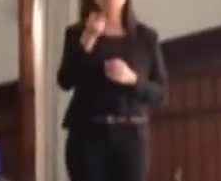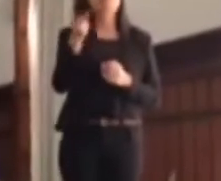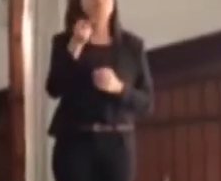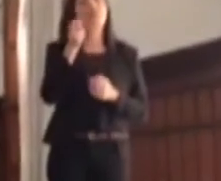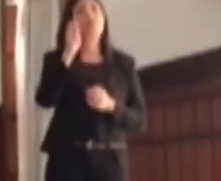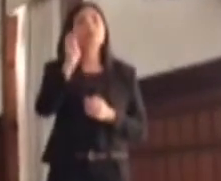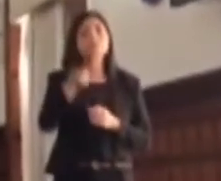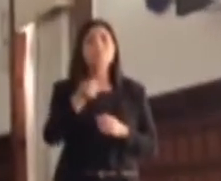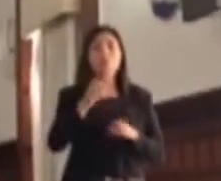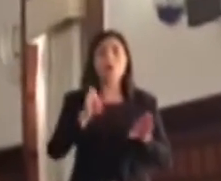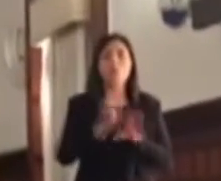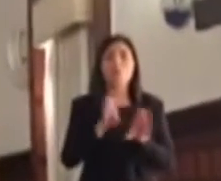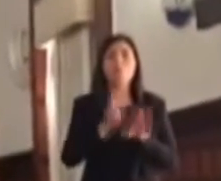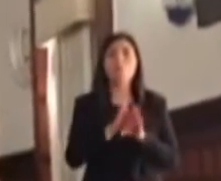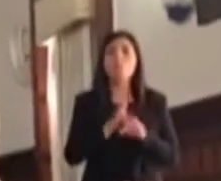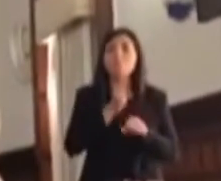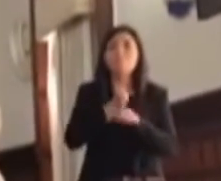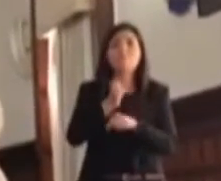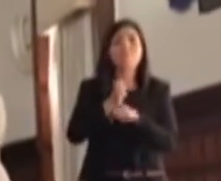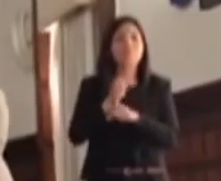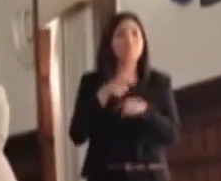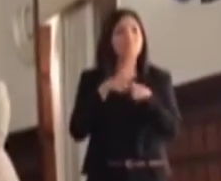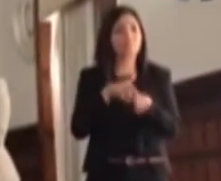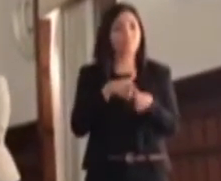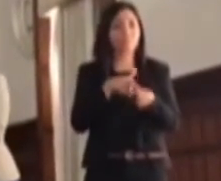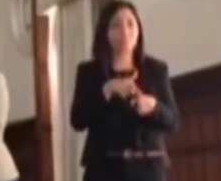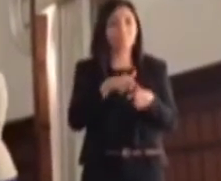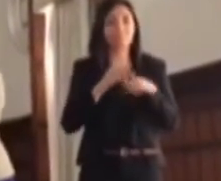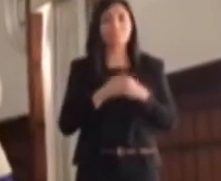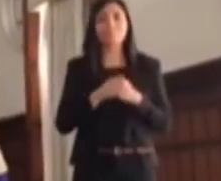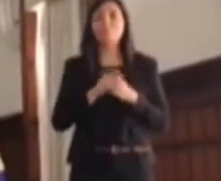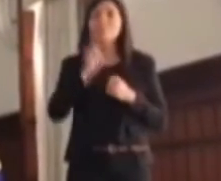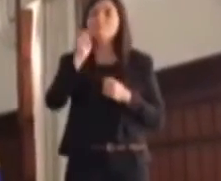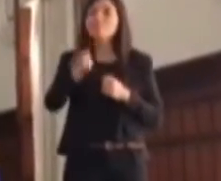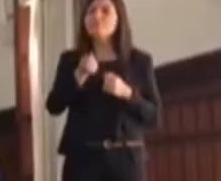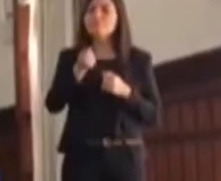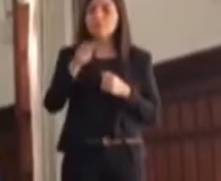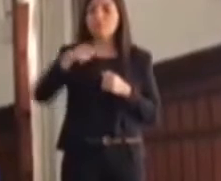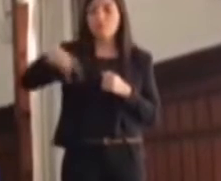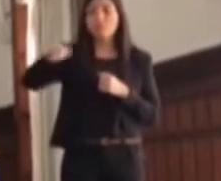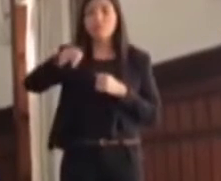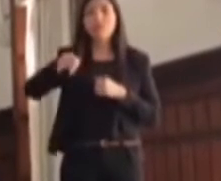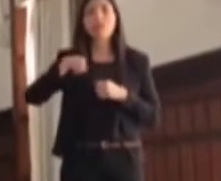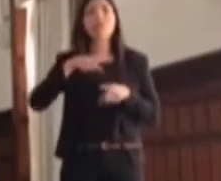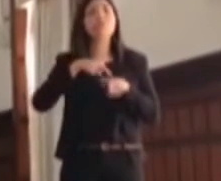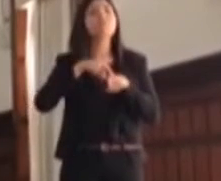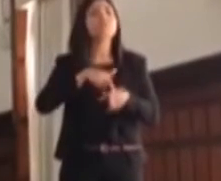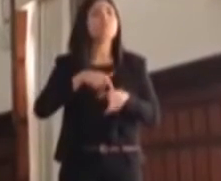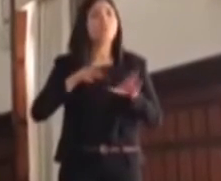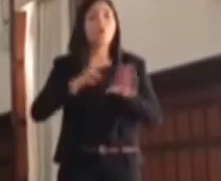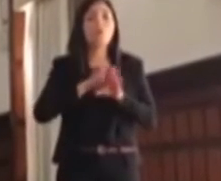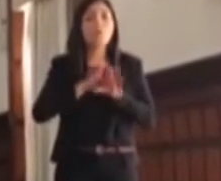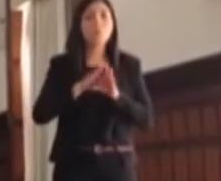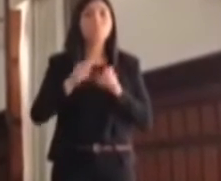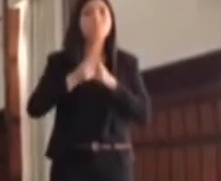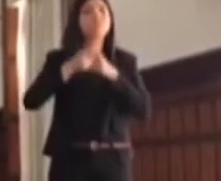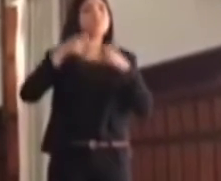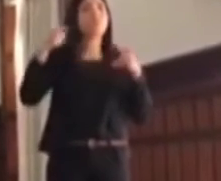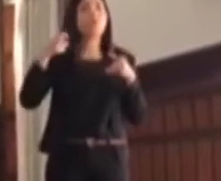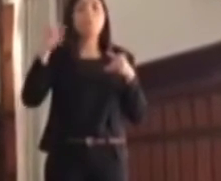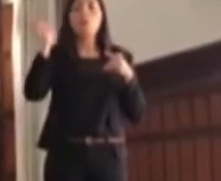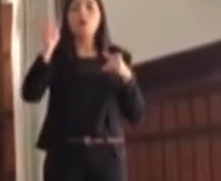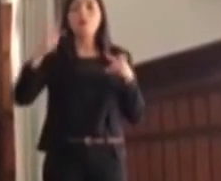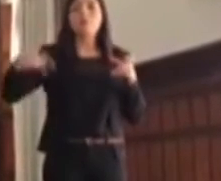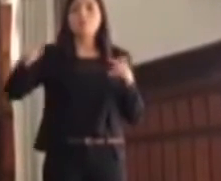nuevas formas de esclavitud, que hacen que siga creciendo el número de personas en